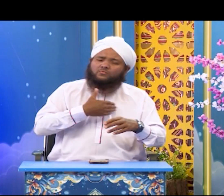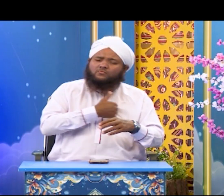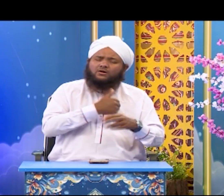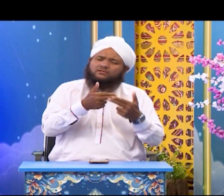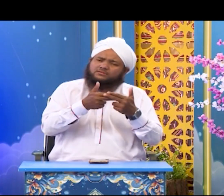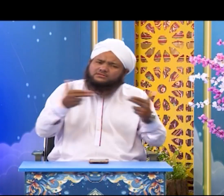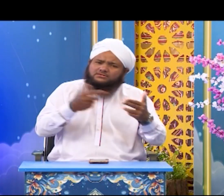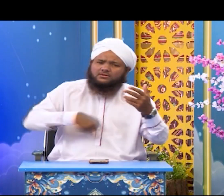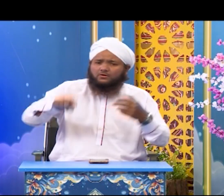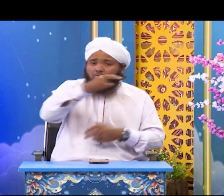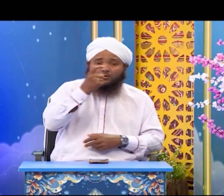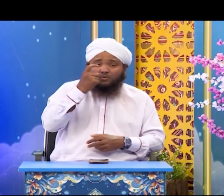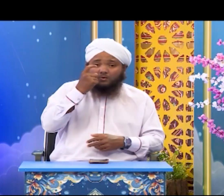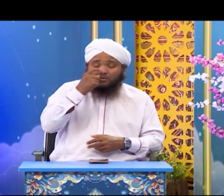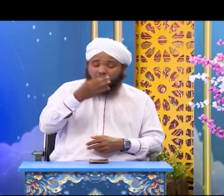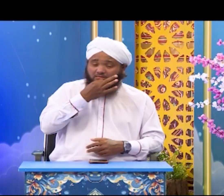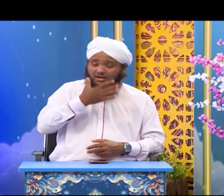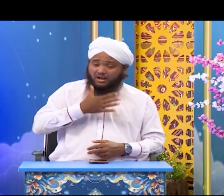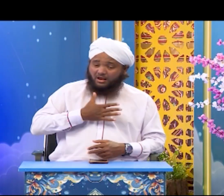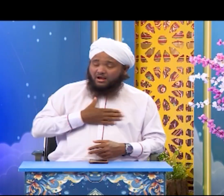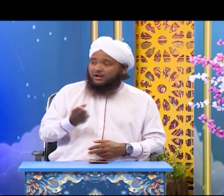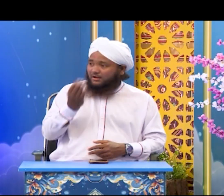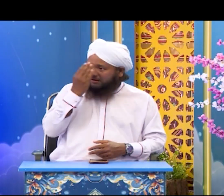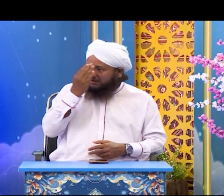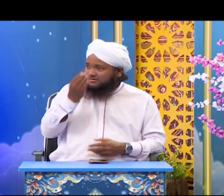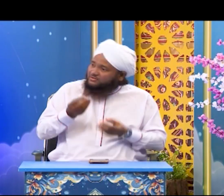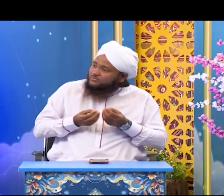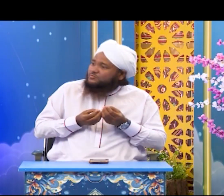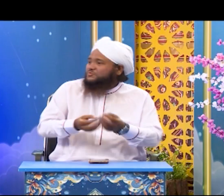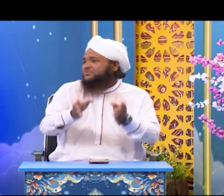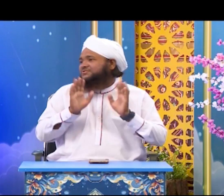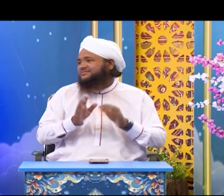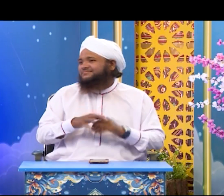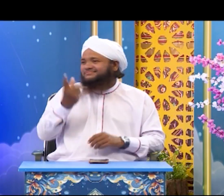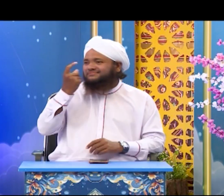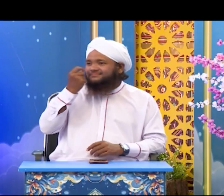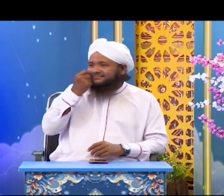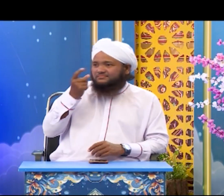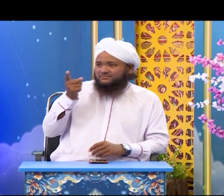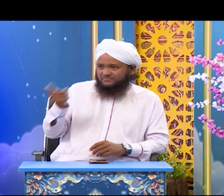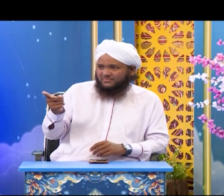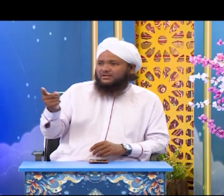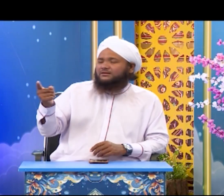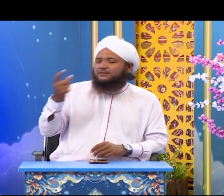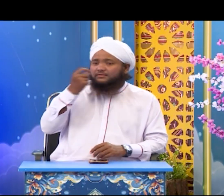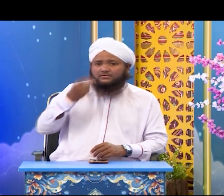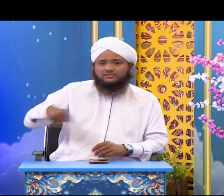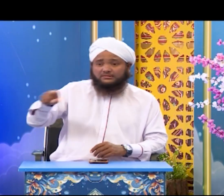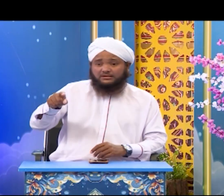پر عورتوں کو باوقار مقام حاصل ہوا۔ مردوں کی طرح عورتوں کے بھی حقوق مقرر ہو گئے۔ ان کے حقوق